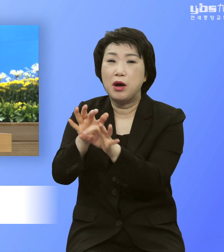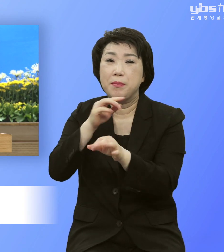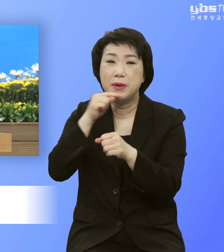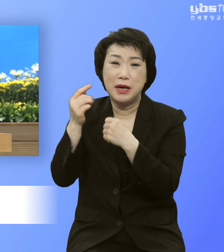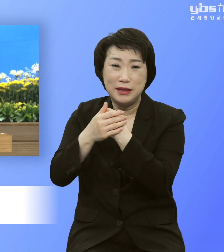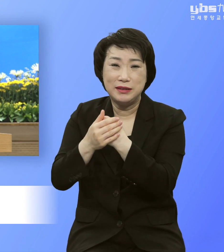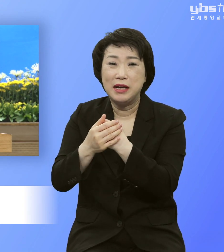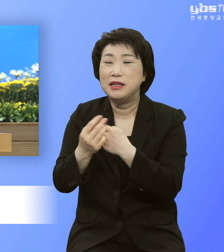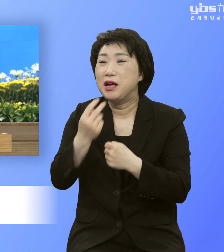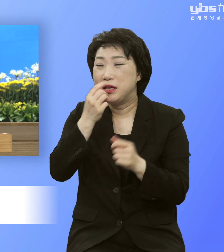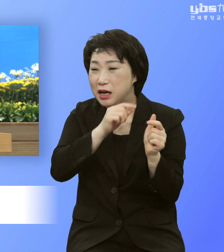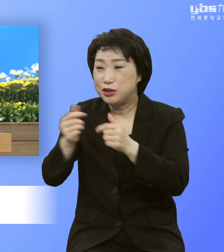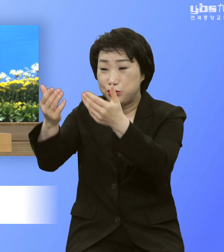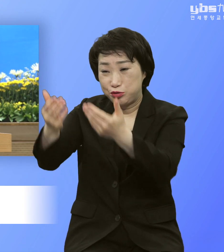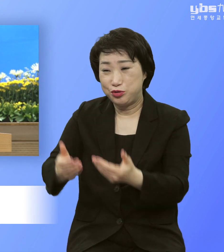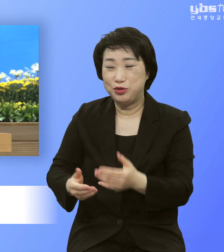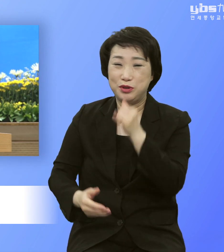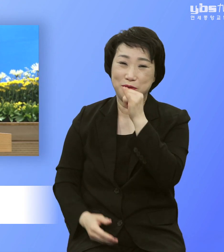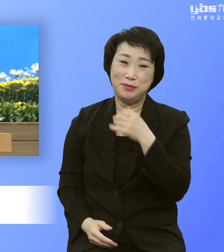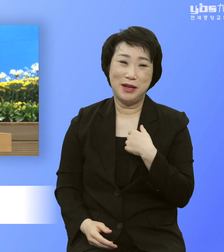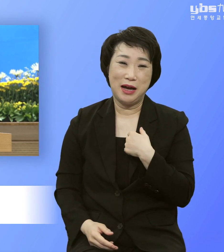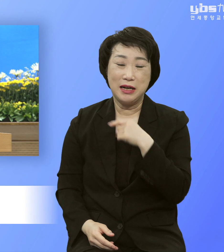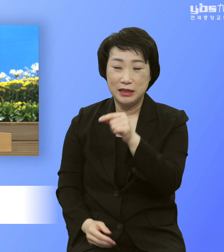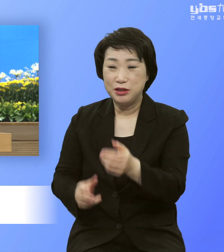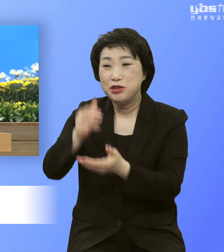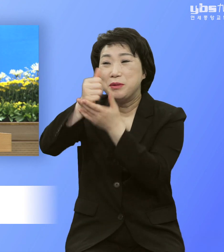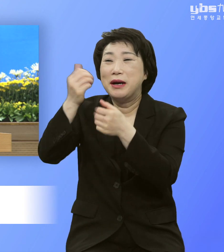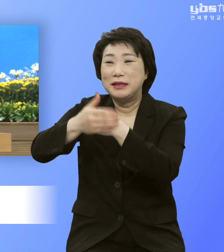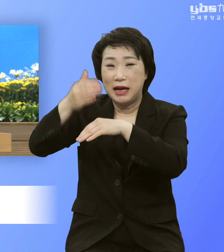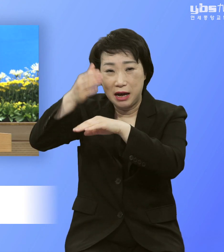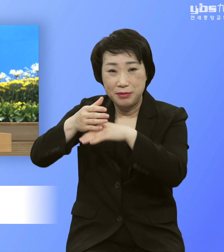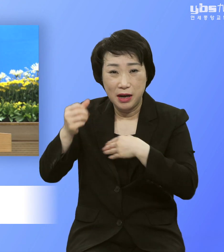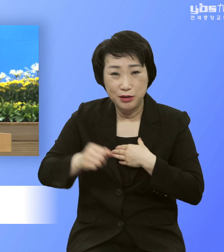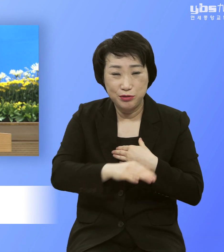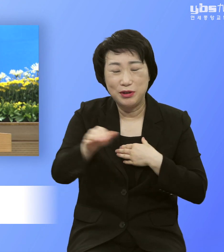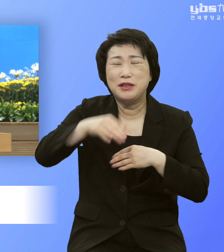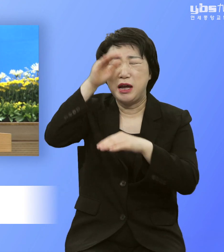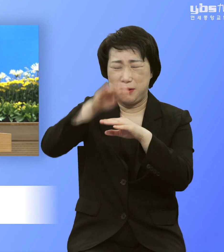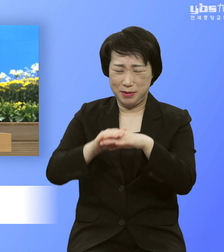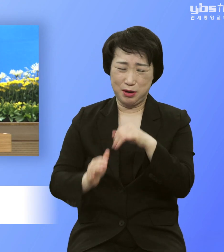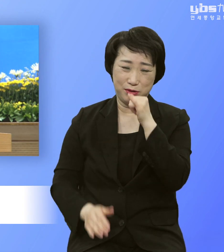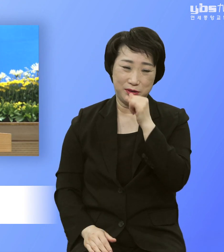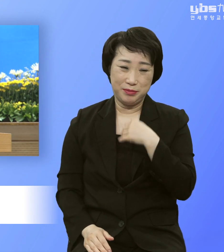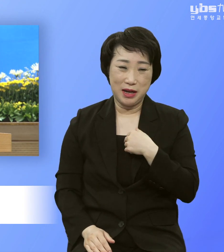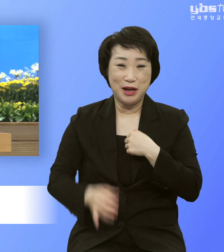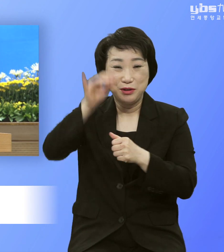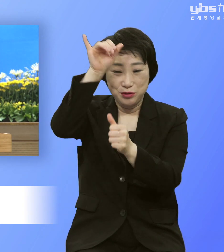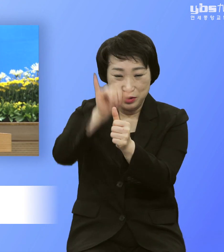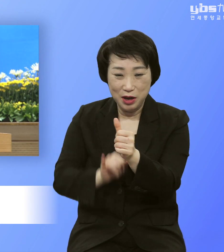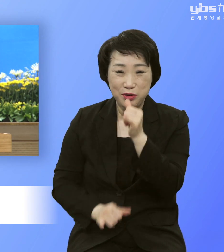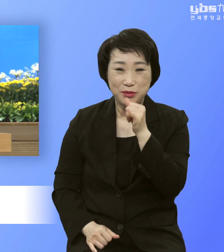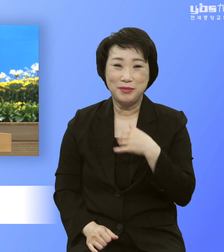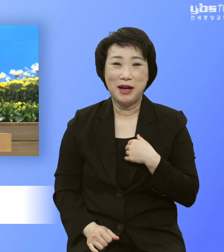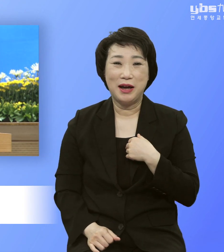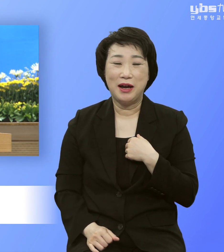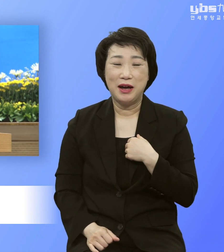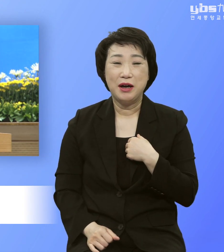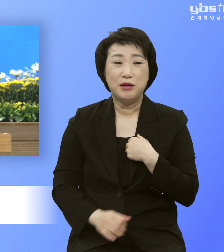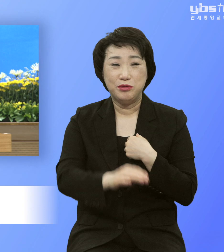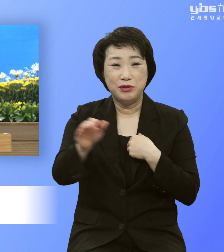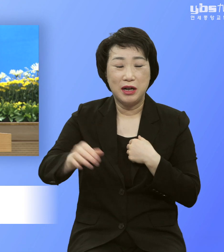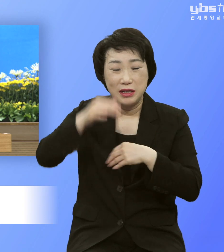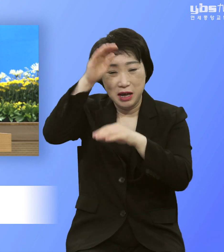피에 생명의 양식을 공급하여 주셨습니다. 그 은혜 감사함을 우리가 예배하게 하셨습니다. 충성하라 하셨습니다.